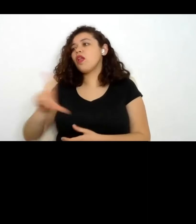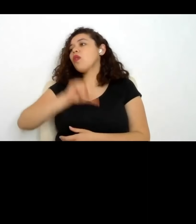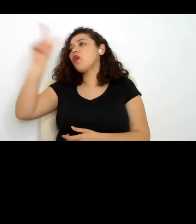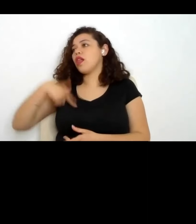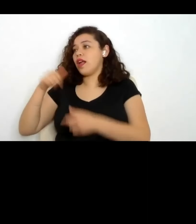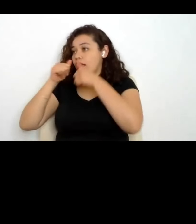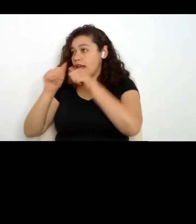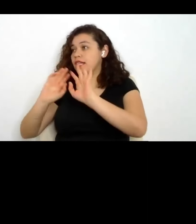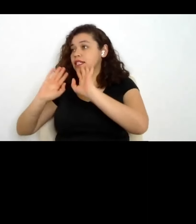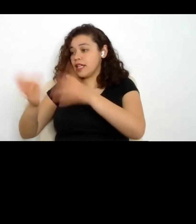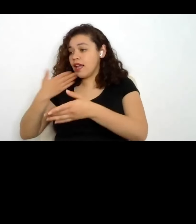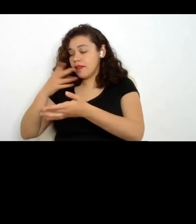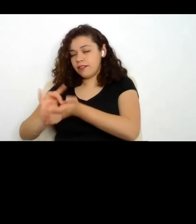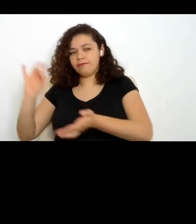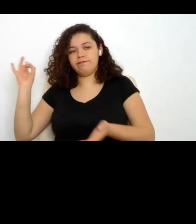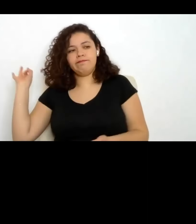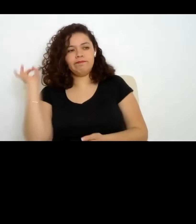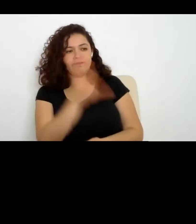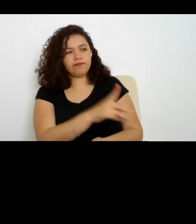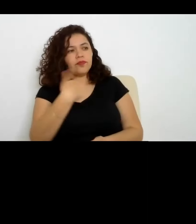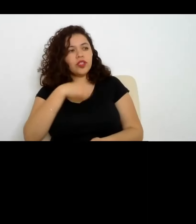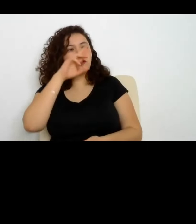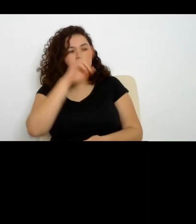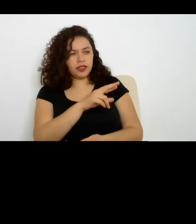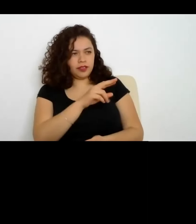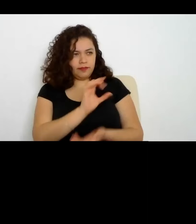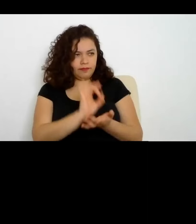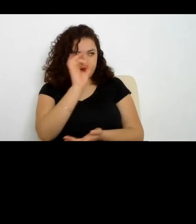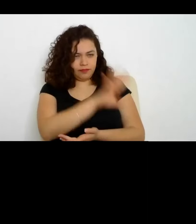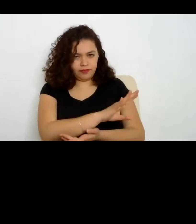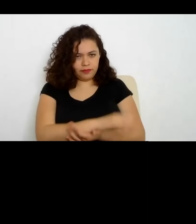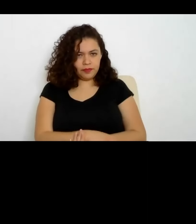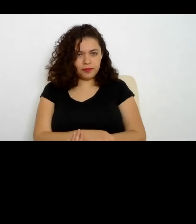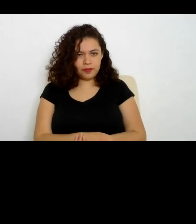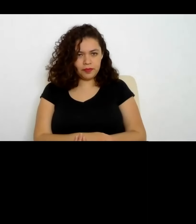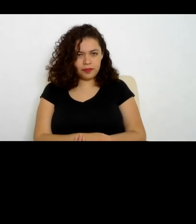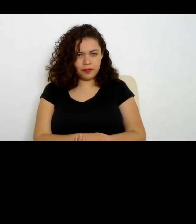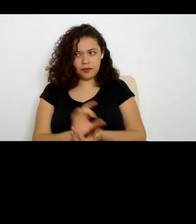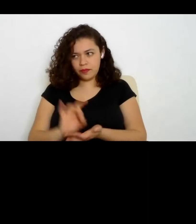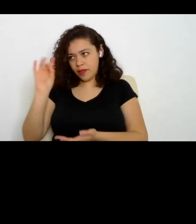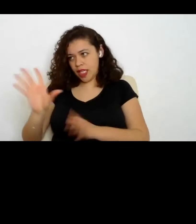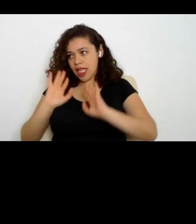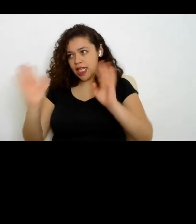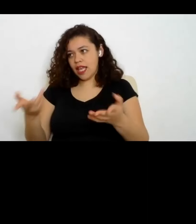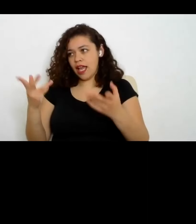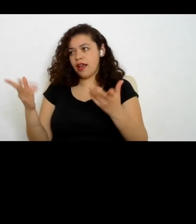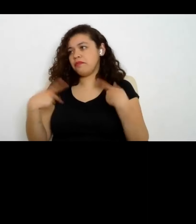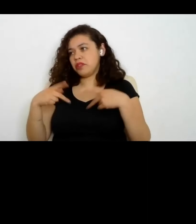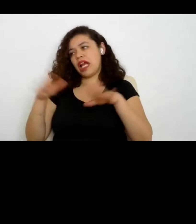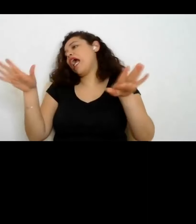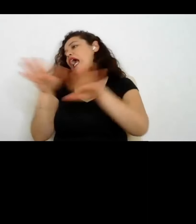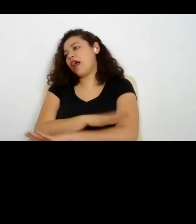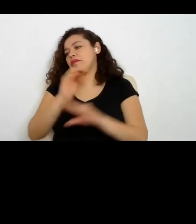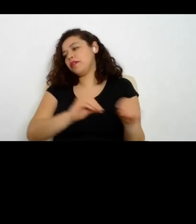atender las solicitudes, le regresa el resultado de la solicitud. Y dice, ya cambié el domicilio de esta persona, ya lo actualicé en mi